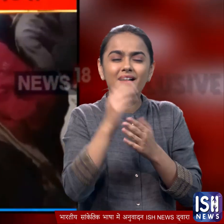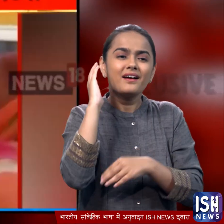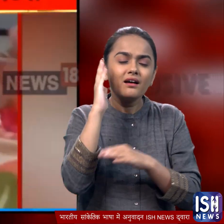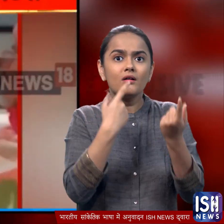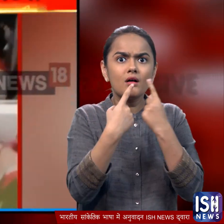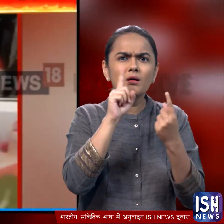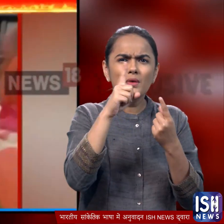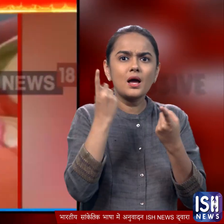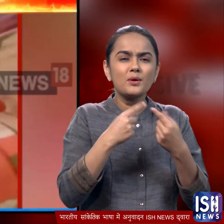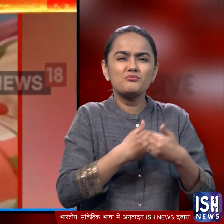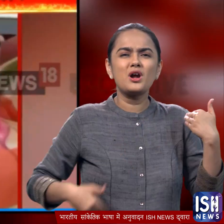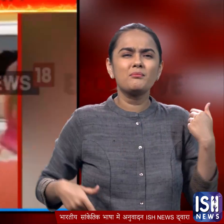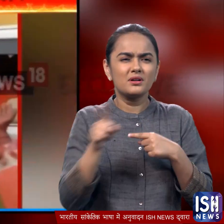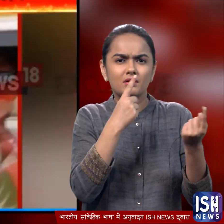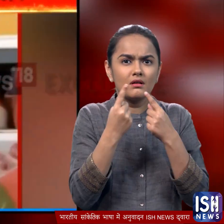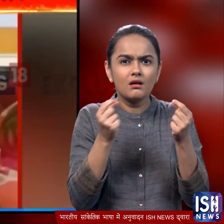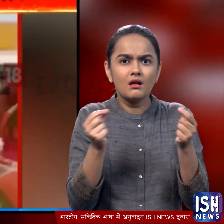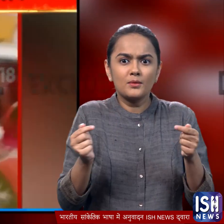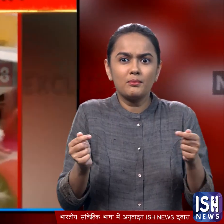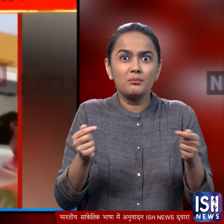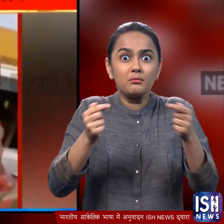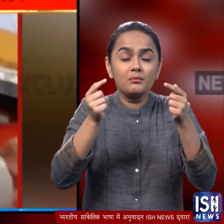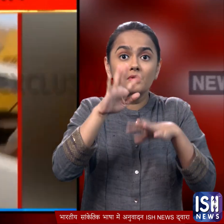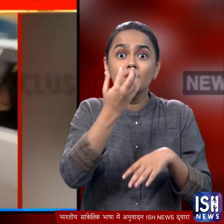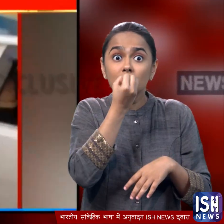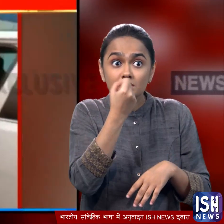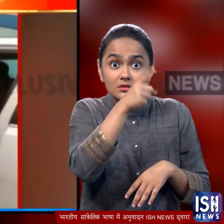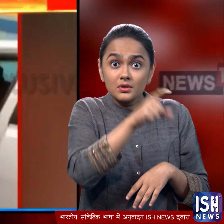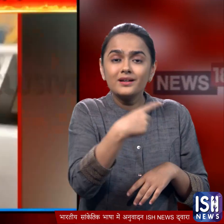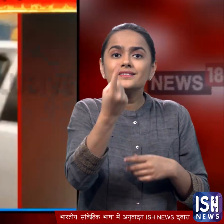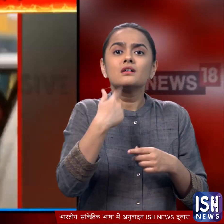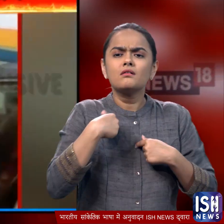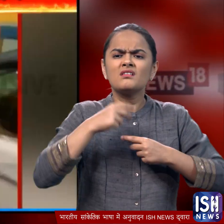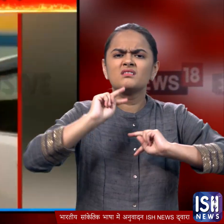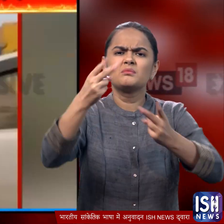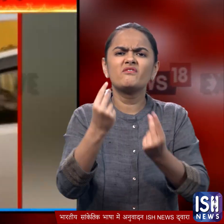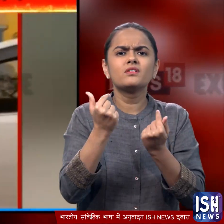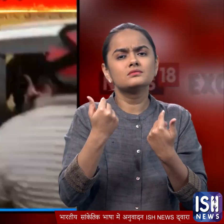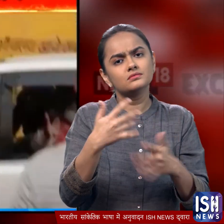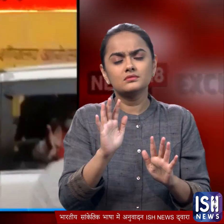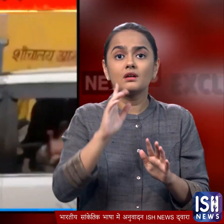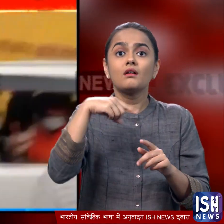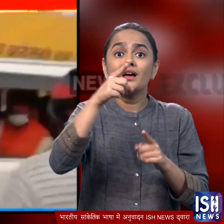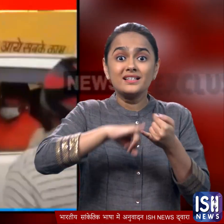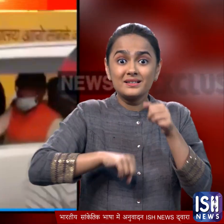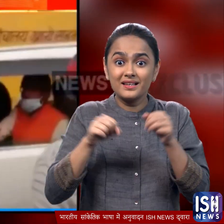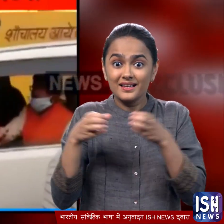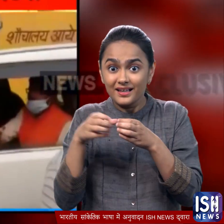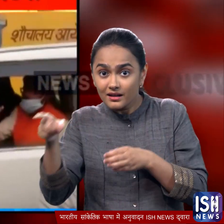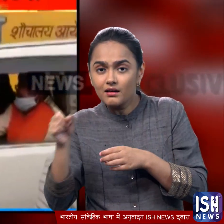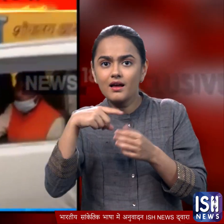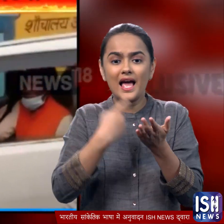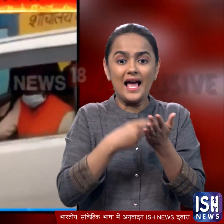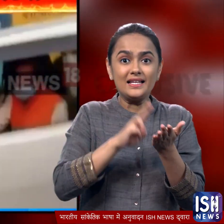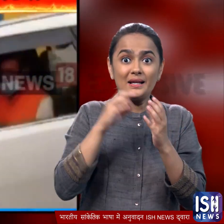पहुंचे थे, लेकिन किसी बात पर ग्रामीणों की उनसे कहासुनी हो गई, जिस पर बीजेपी प्रत्याशी ने सफाई देने में देर नहीं लगाई और उन्होंने समाजवादी पार्टी